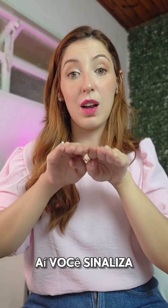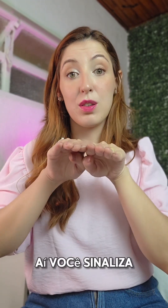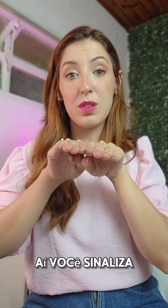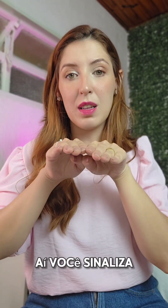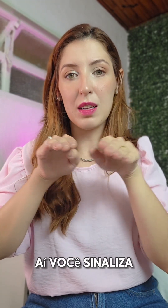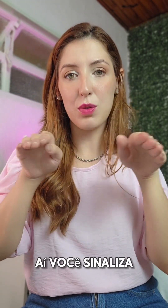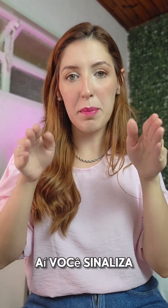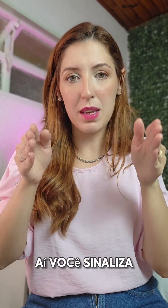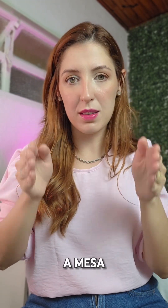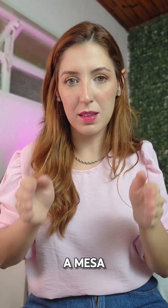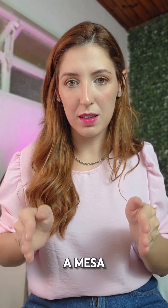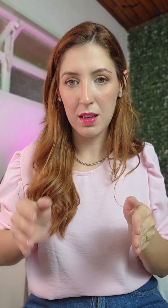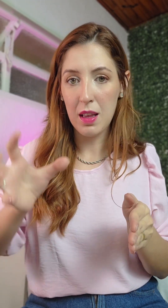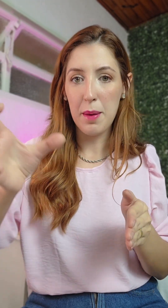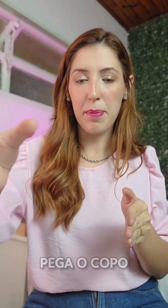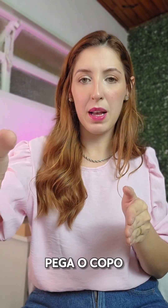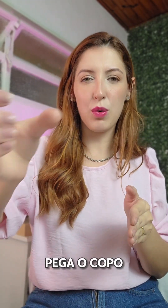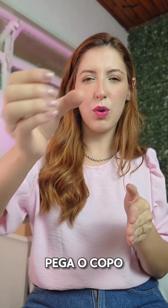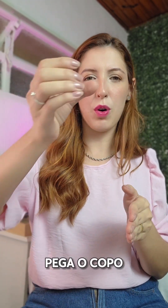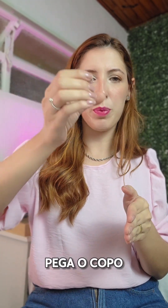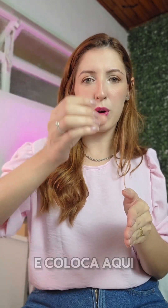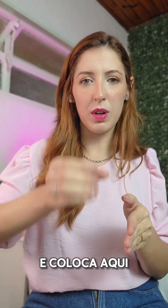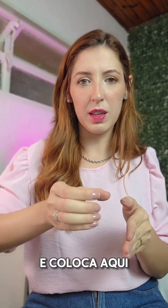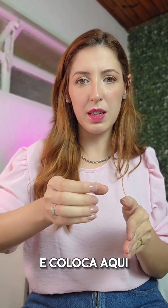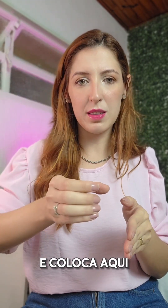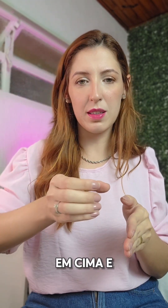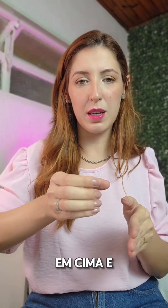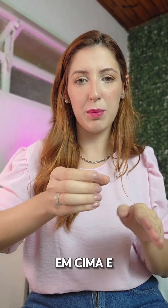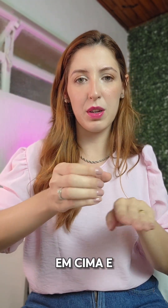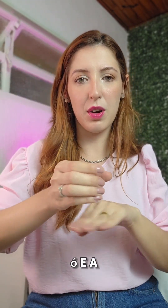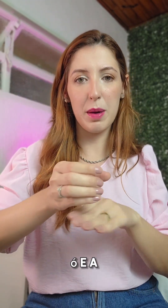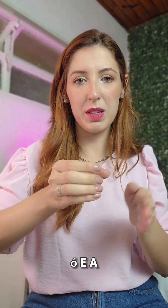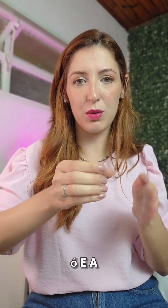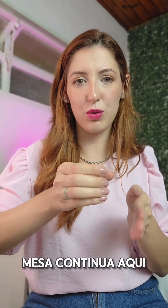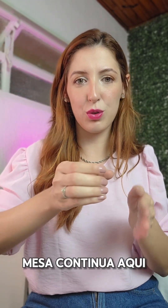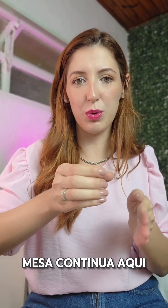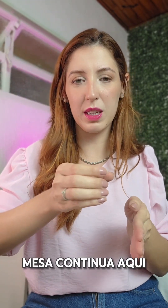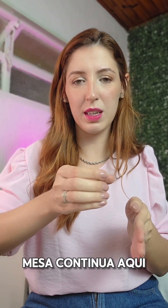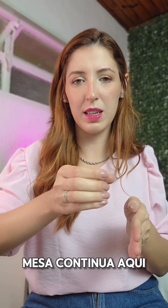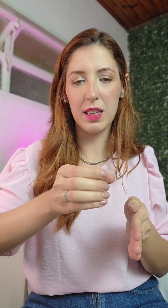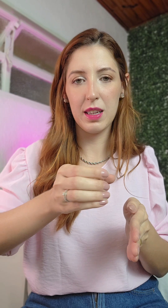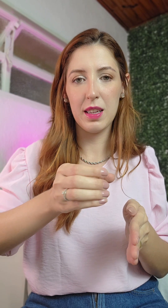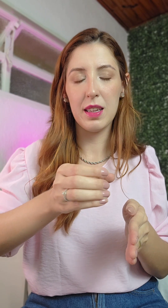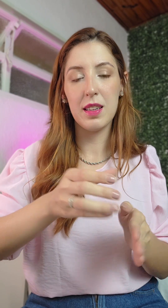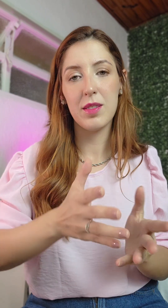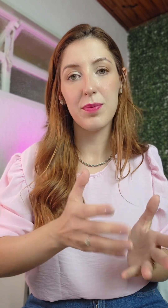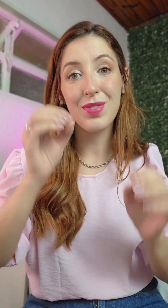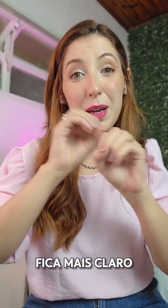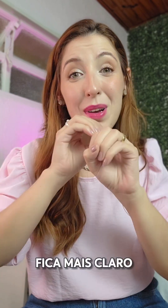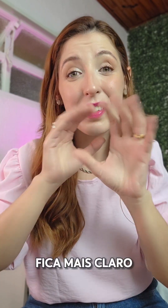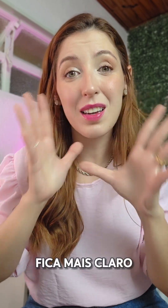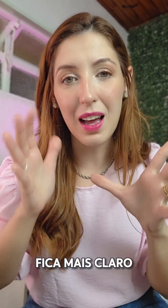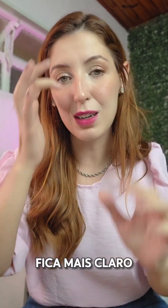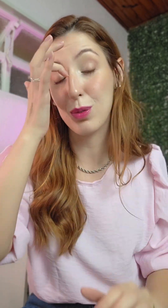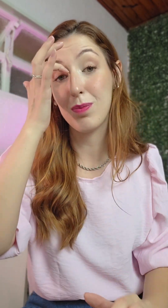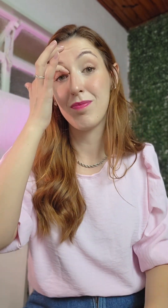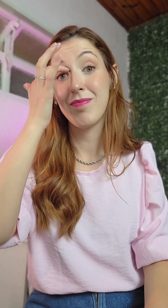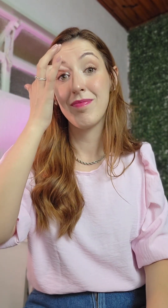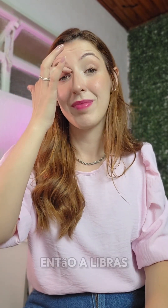eu sinalizo a mesa, pego o copo e coloco aqui em cima, e a mesa continua aqui, fica mais claro. Então